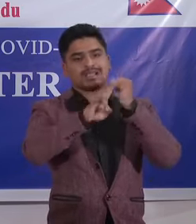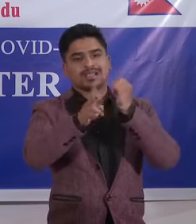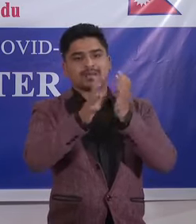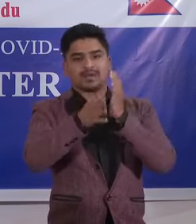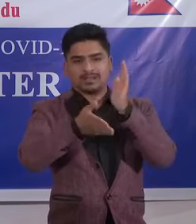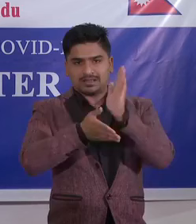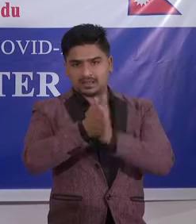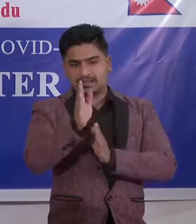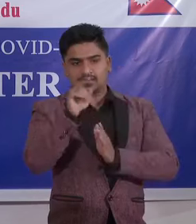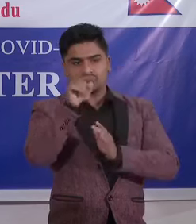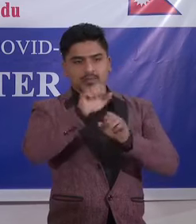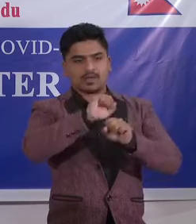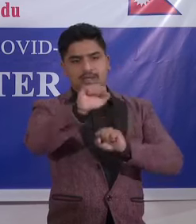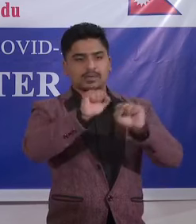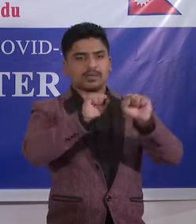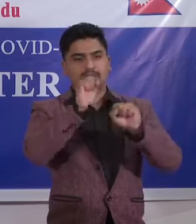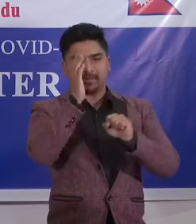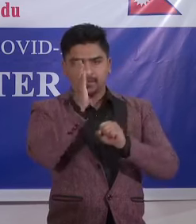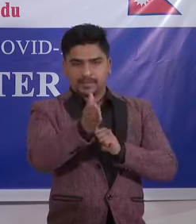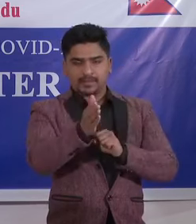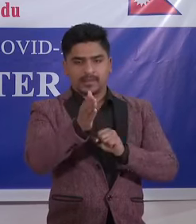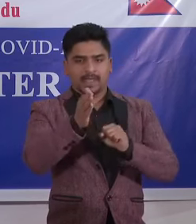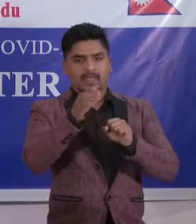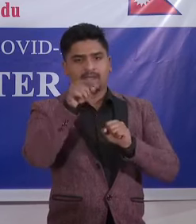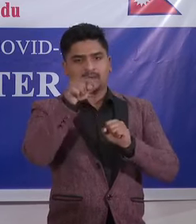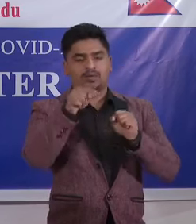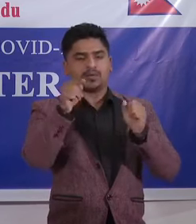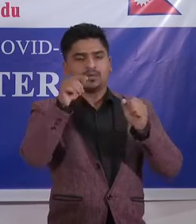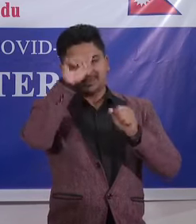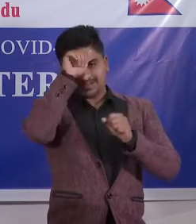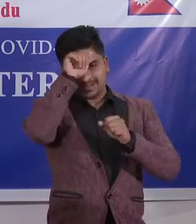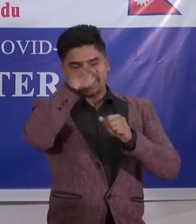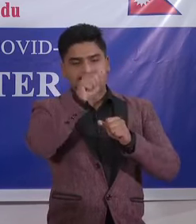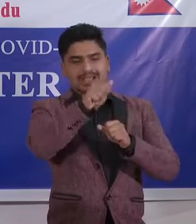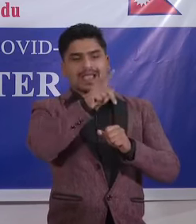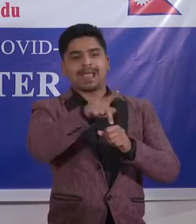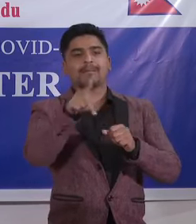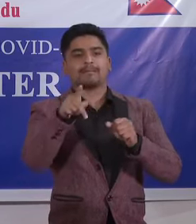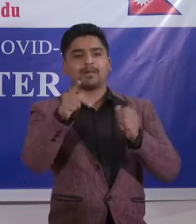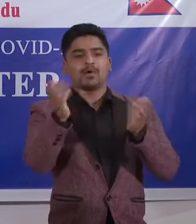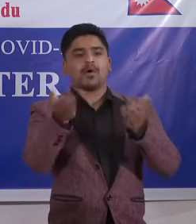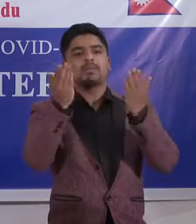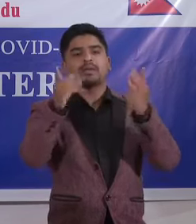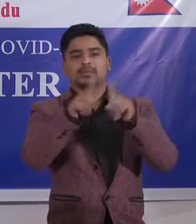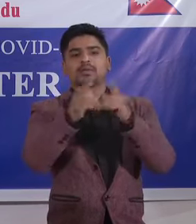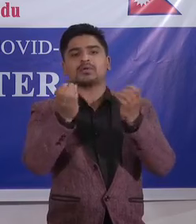जाने उन्हाके चाँ ऊपडेट चारी आपन आपक को अपडेट पनी कर दिन होला